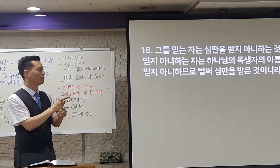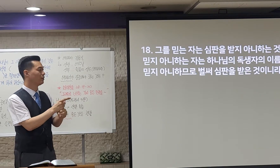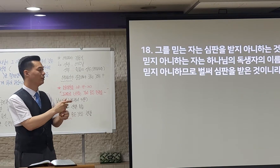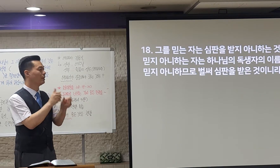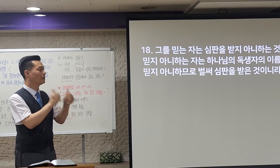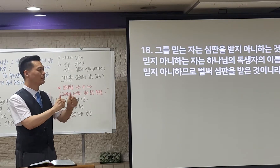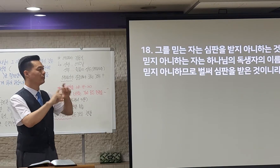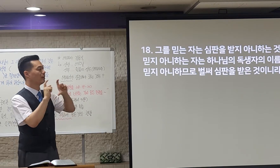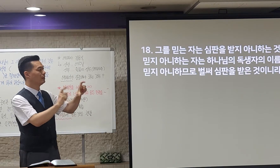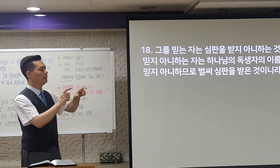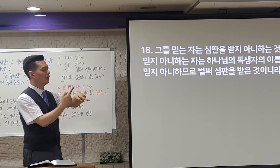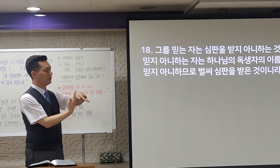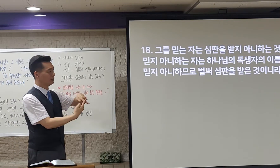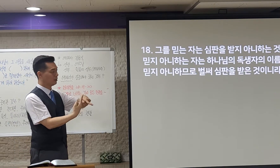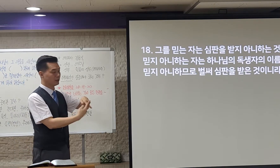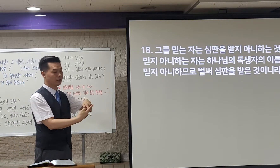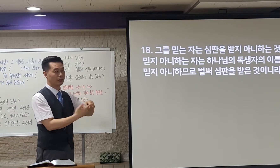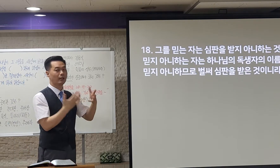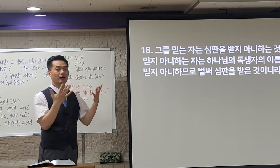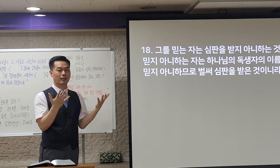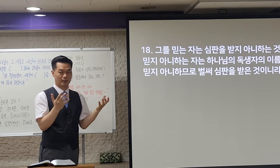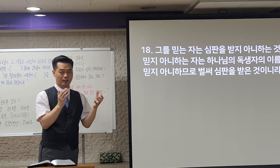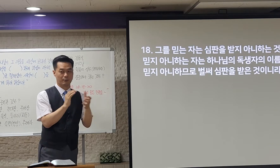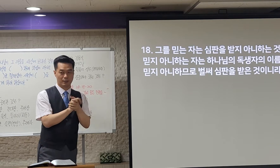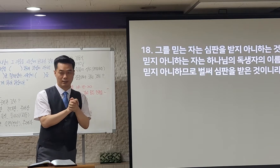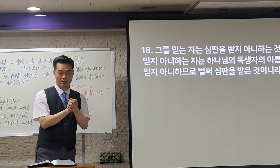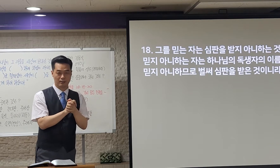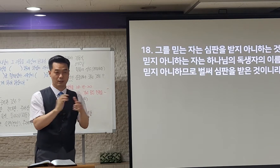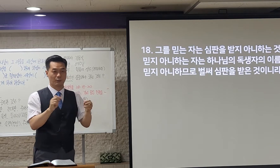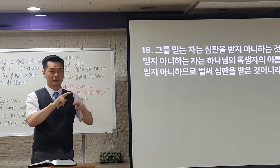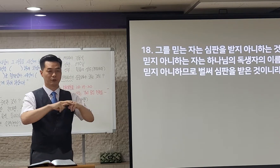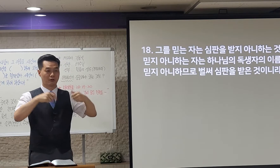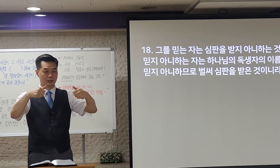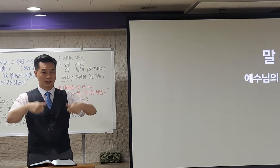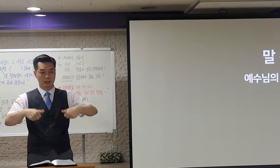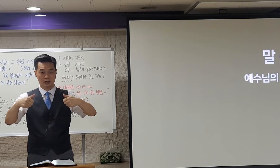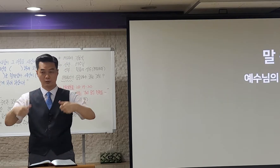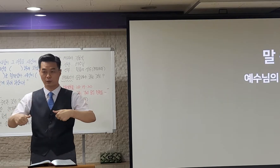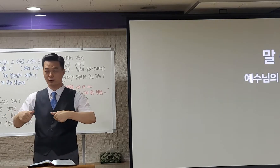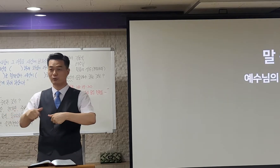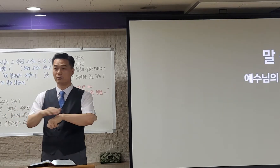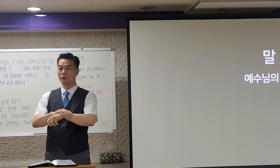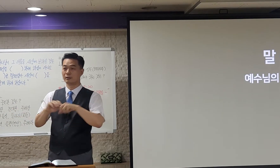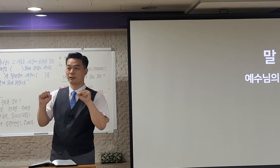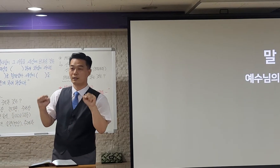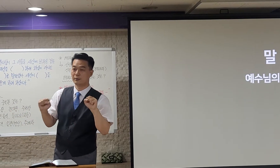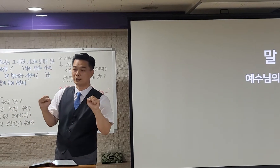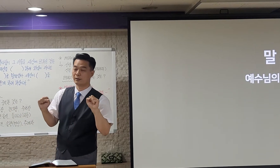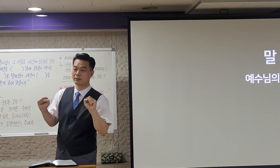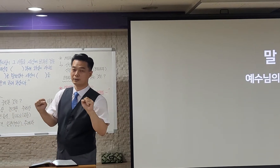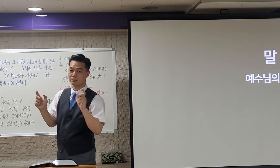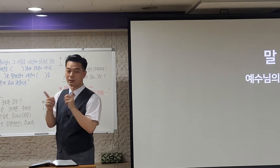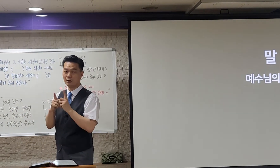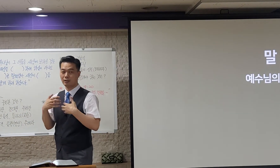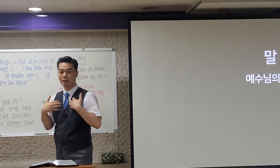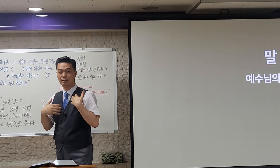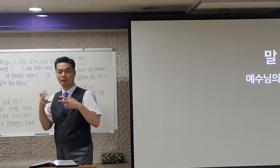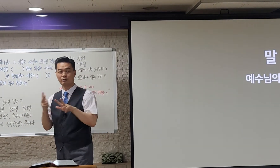벌써 심판을 받은 것이니라. 아멘. 옆에 앉은 분들하고 인사할까요? 네, 만나서 반갑습니다. 한 주간